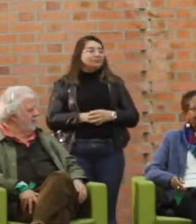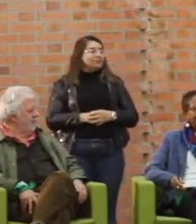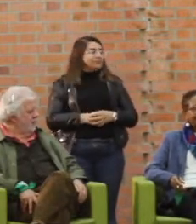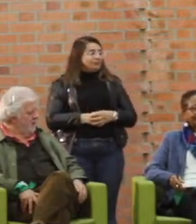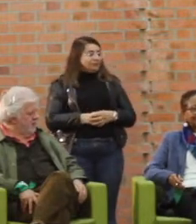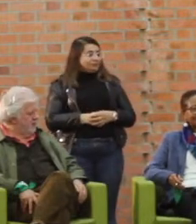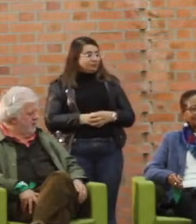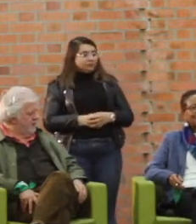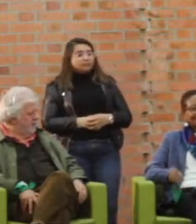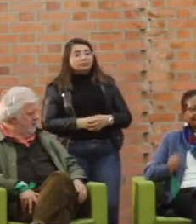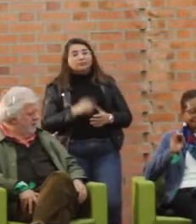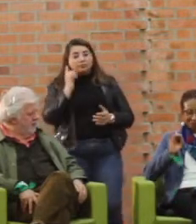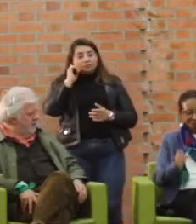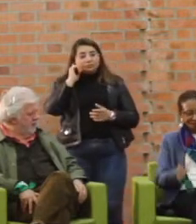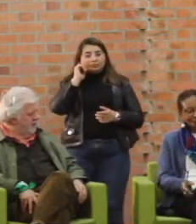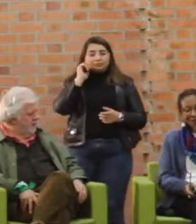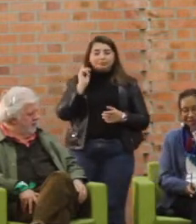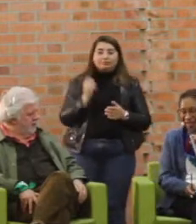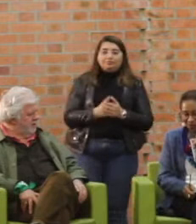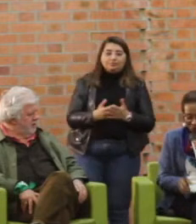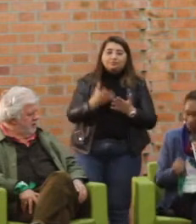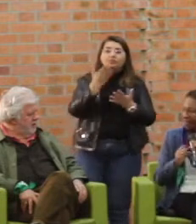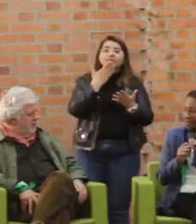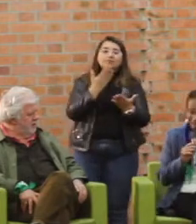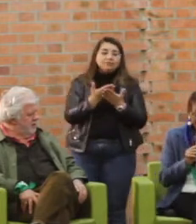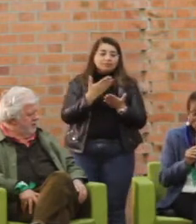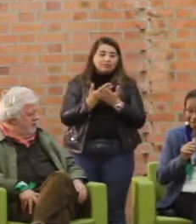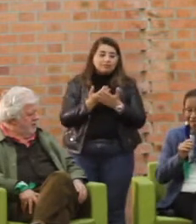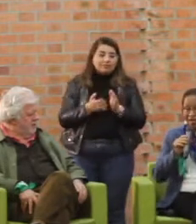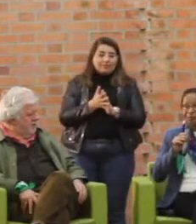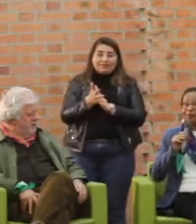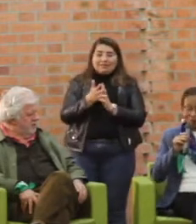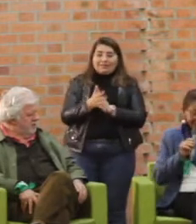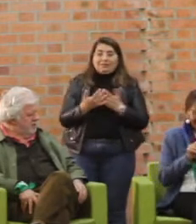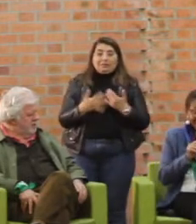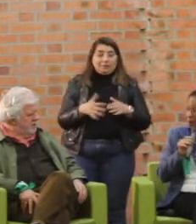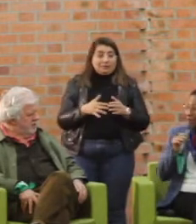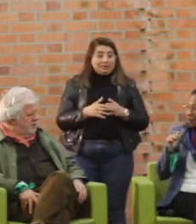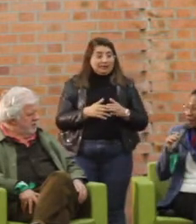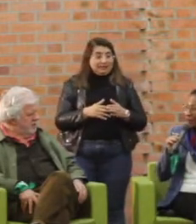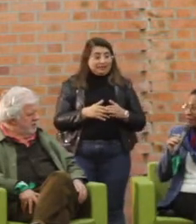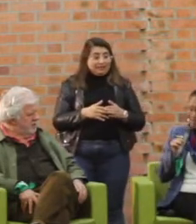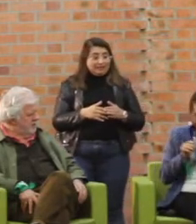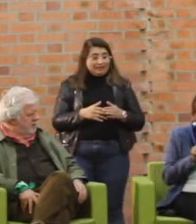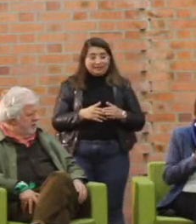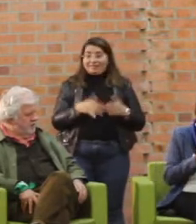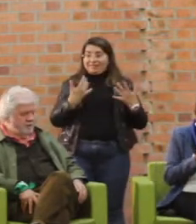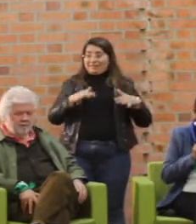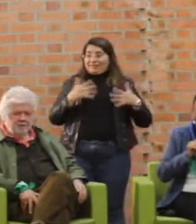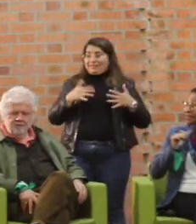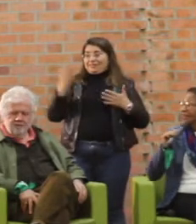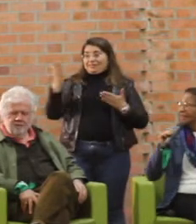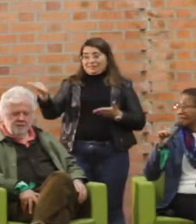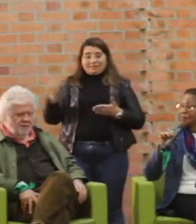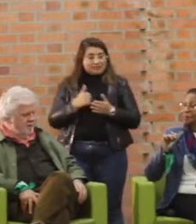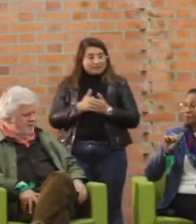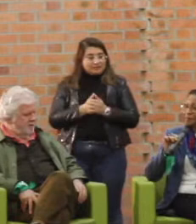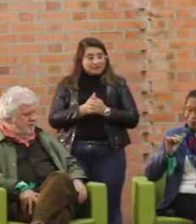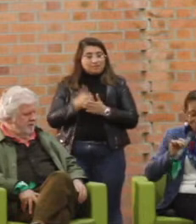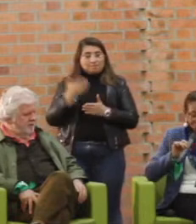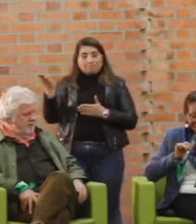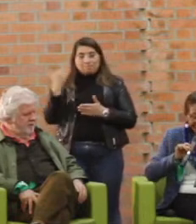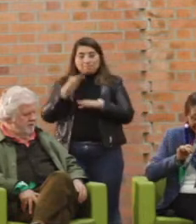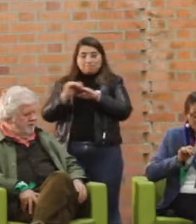bueno Muchas gracias Ruth por esas comentarios Me gustaría dar la palabra ahora Andrea y